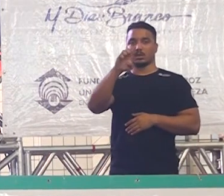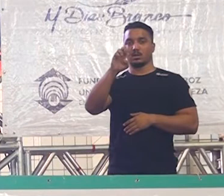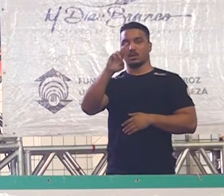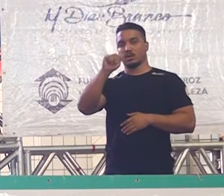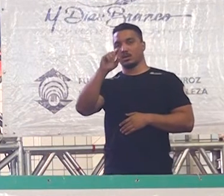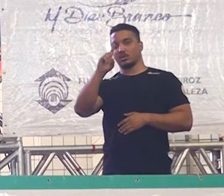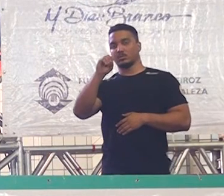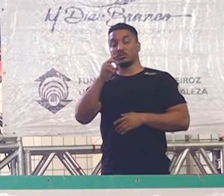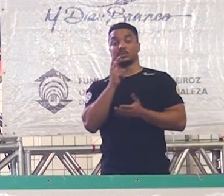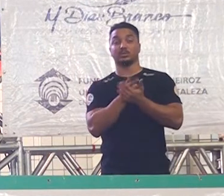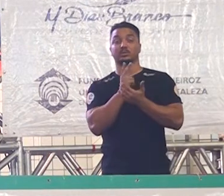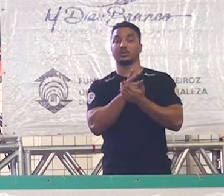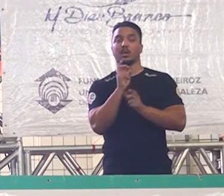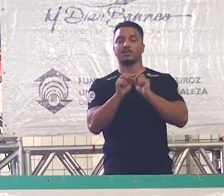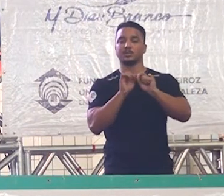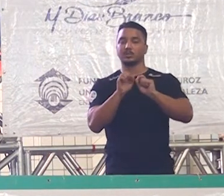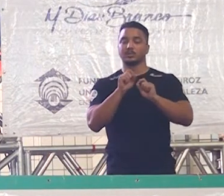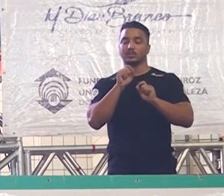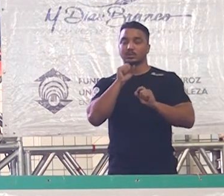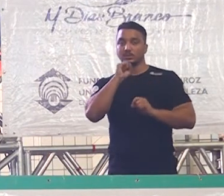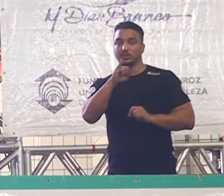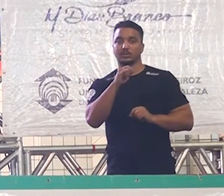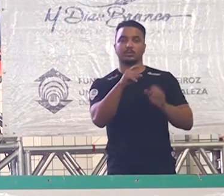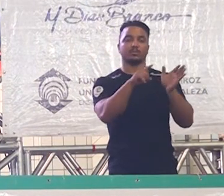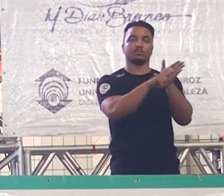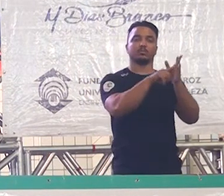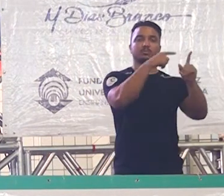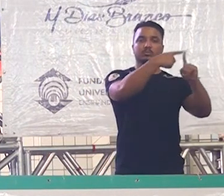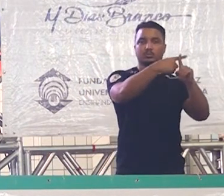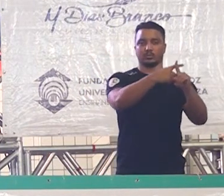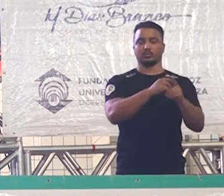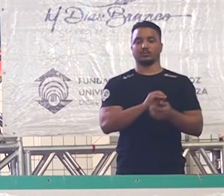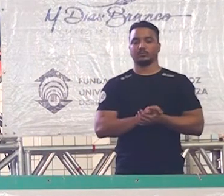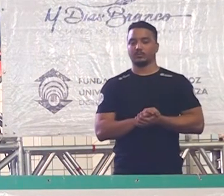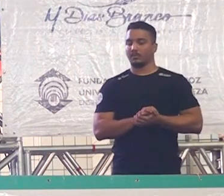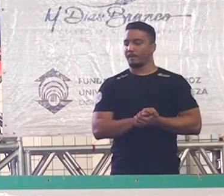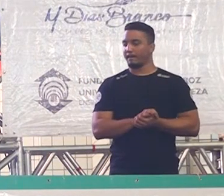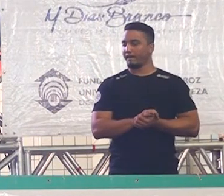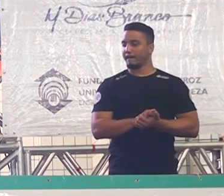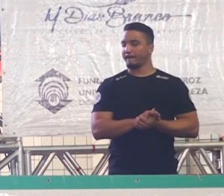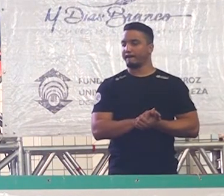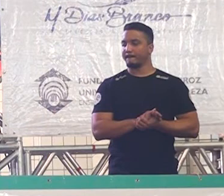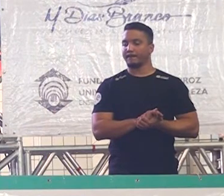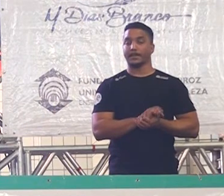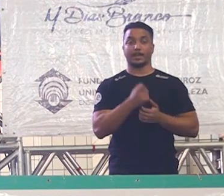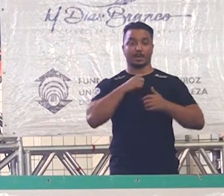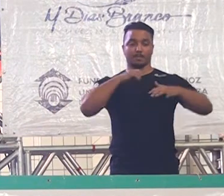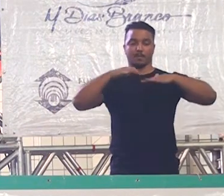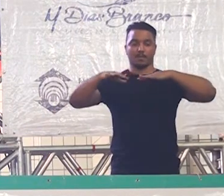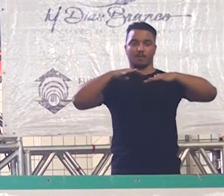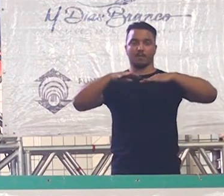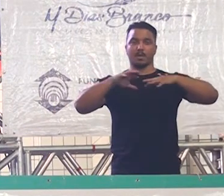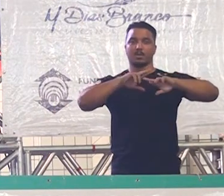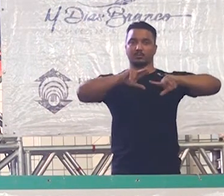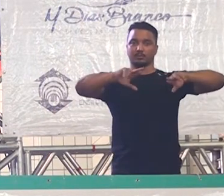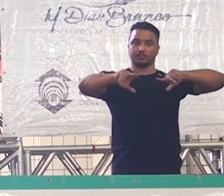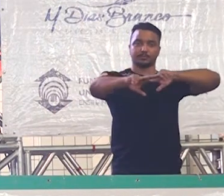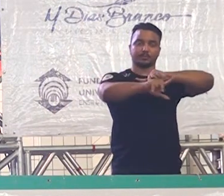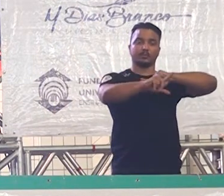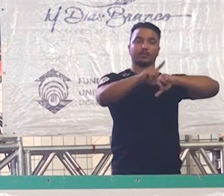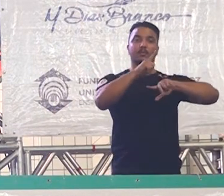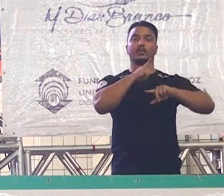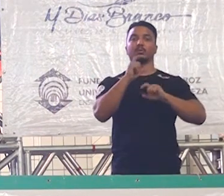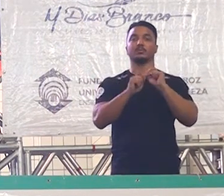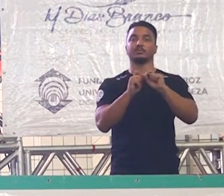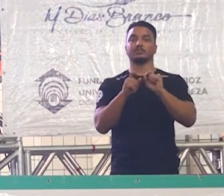desacelerado sempre que a gente tiver sinais contrários. Na hora que a gente tem o movimento variado, a gente vai usar algumas equações. A